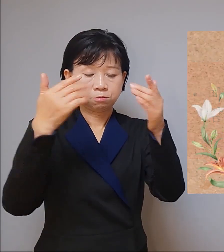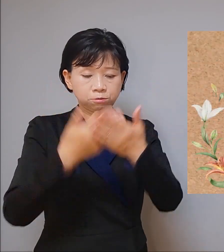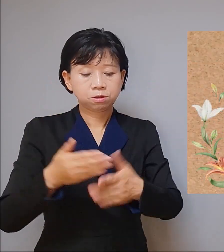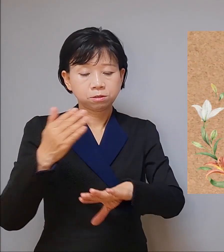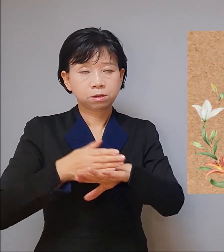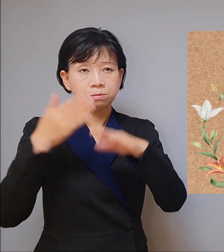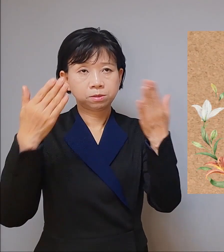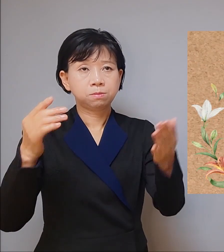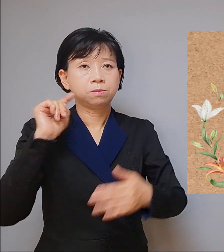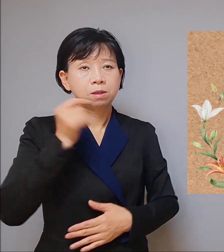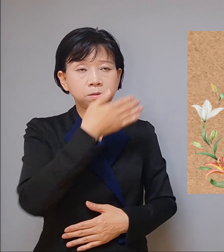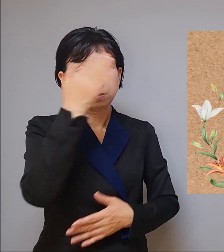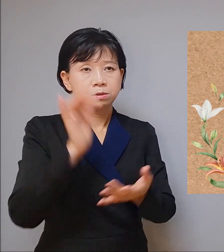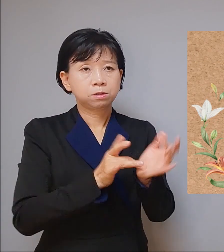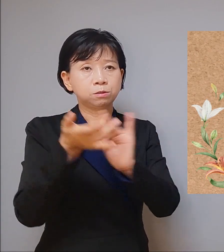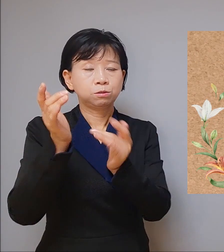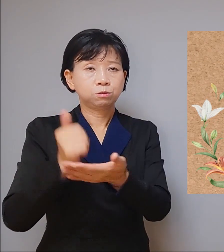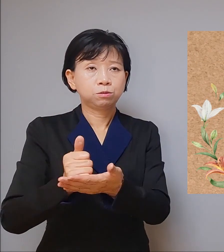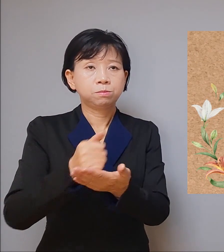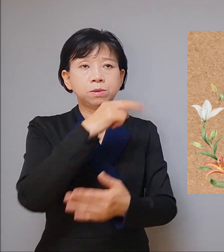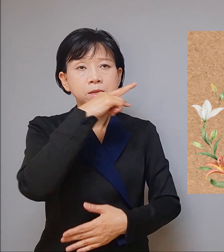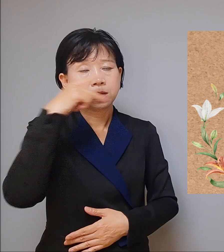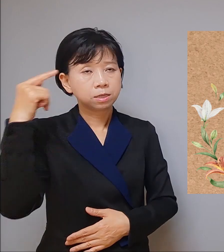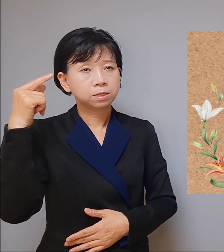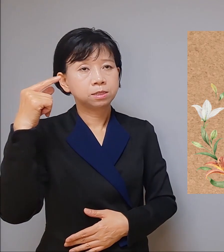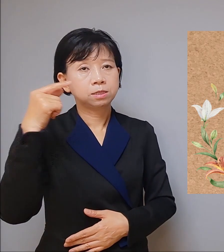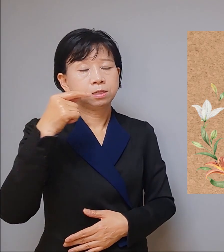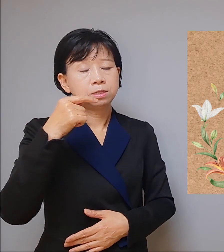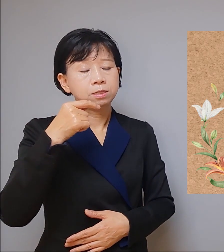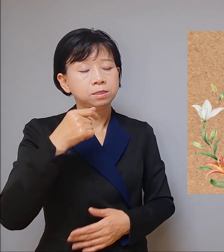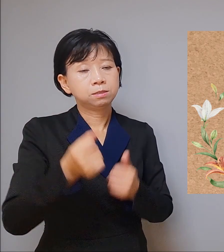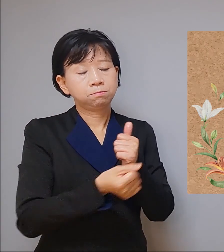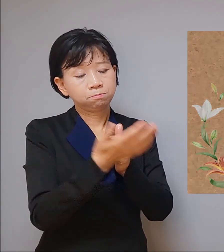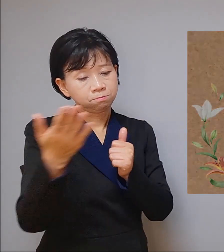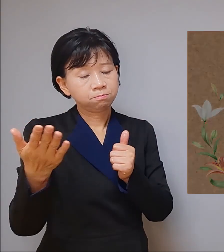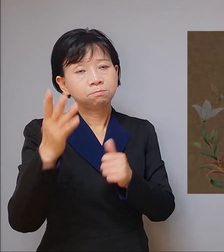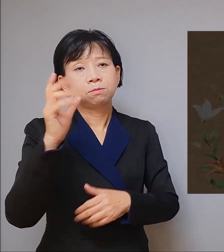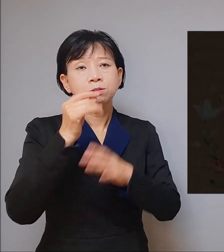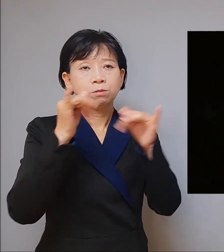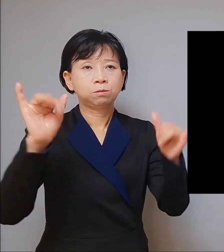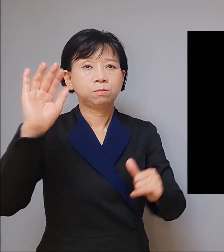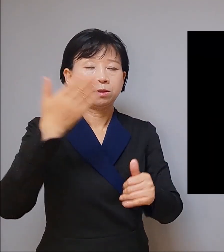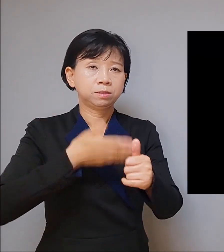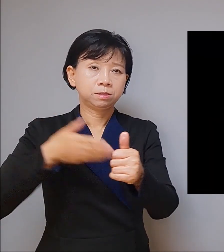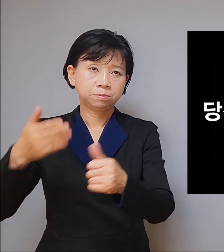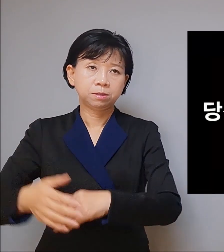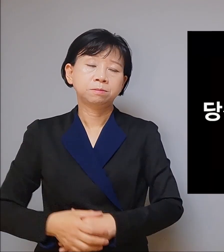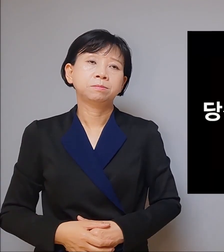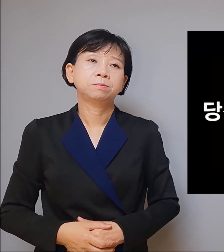감사합니다. 아름다운 예수의 향기를 품는 성도님들 되시길 바랍니다.